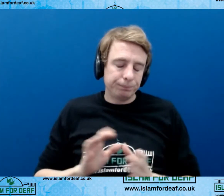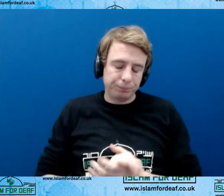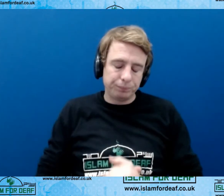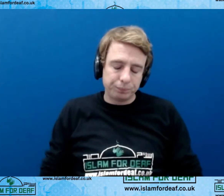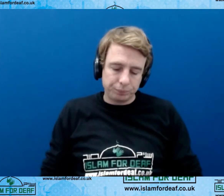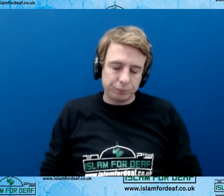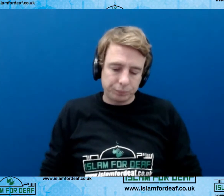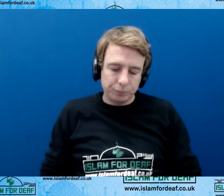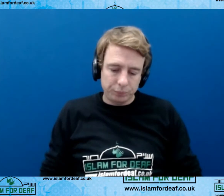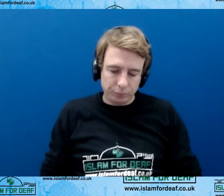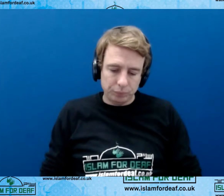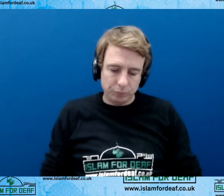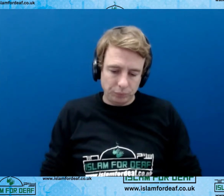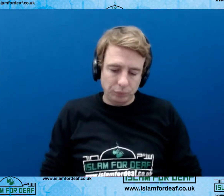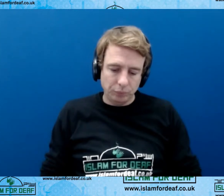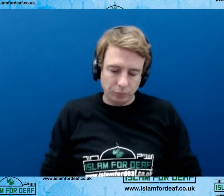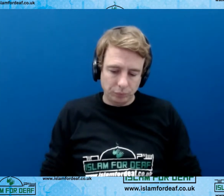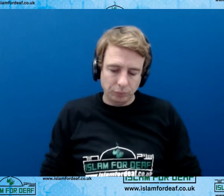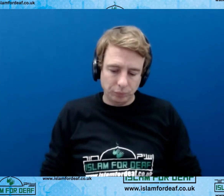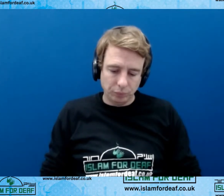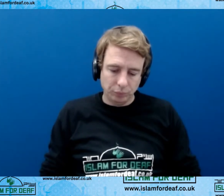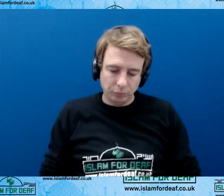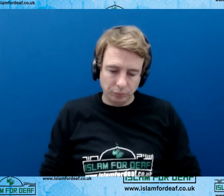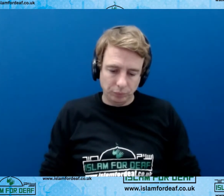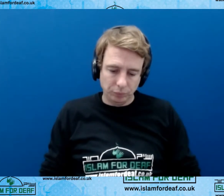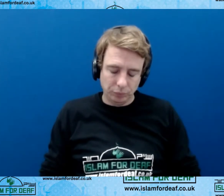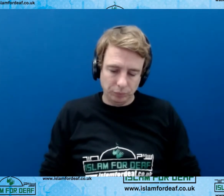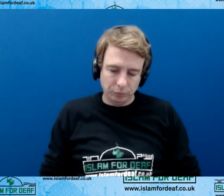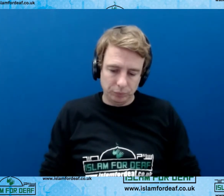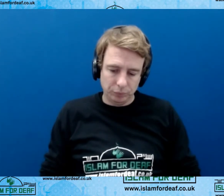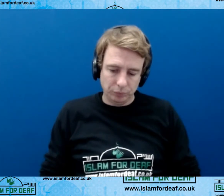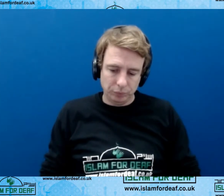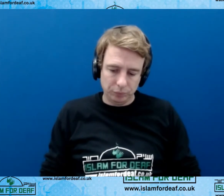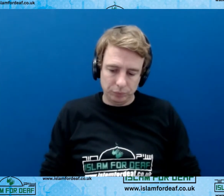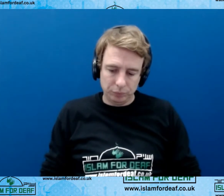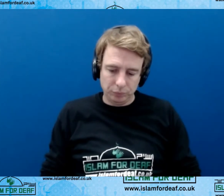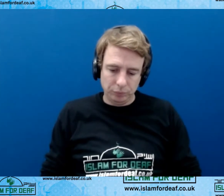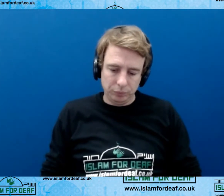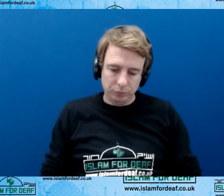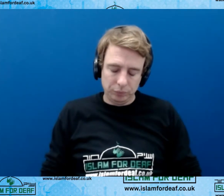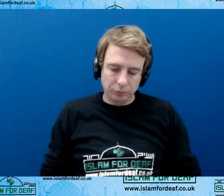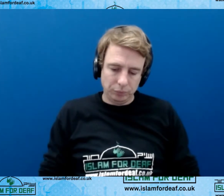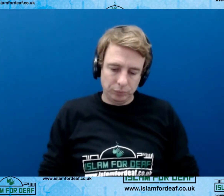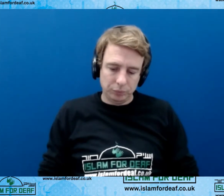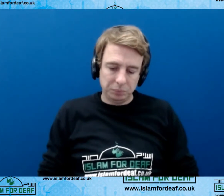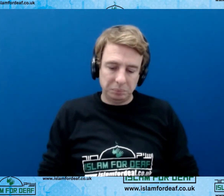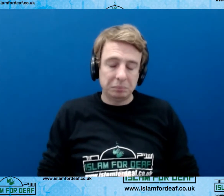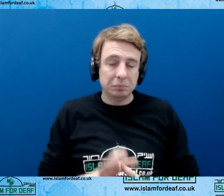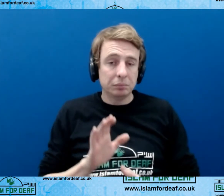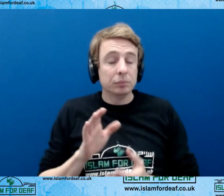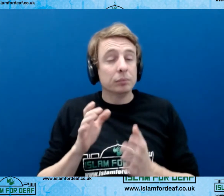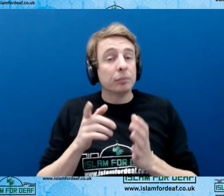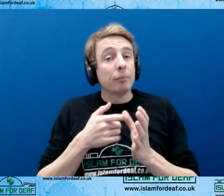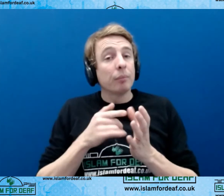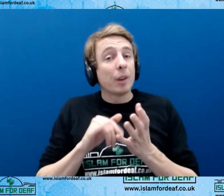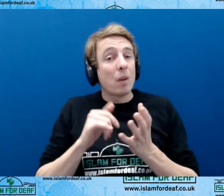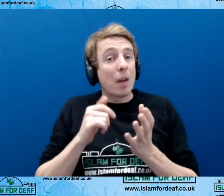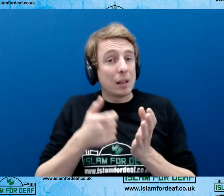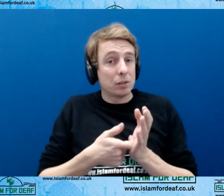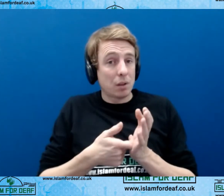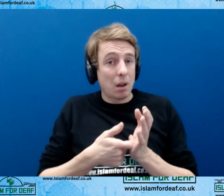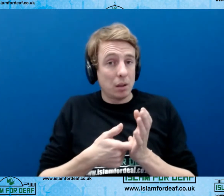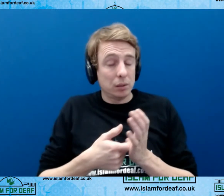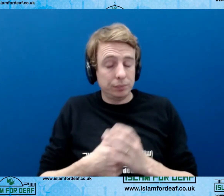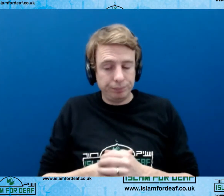الزمان والوقت الذي يتقلب فيه الليل والنهار. And the asr, the time, is the vessel through which day and